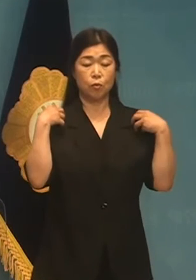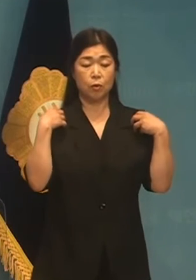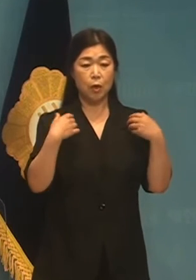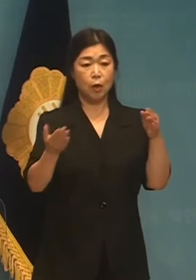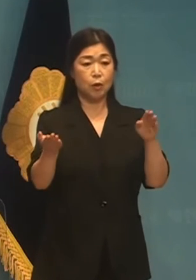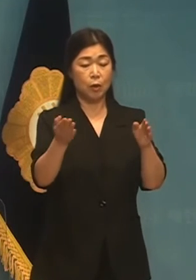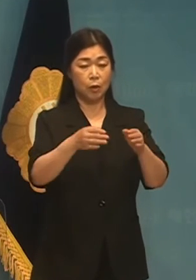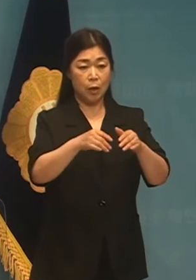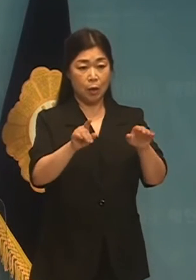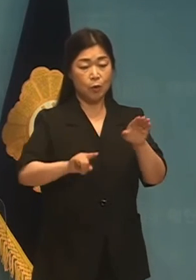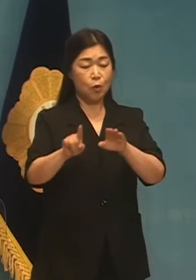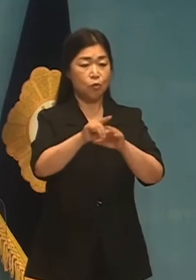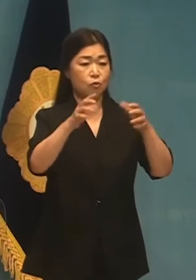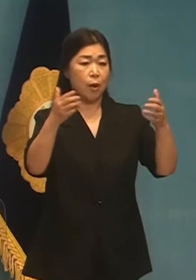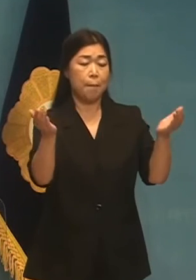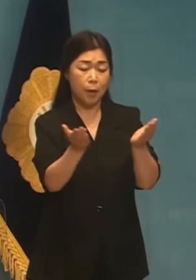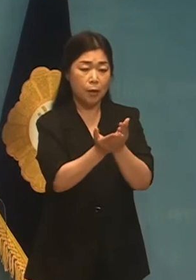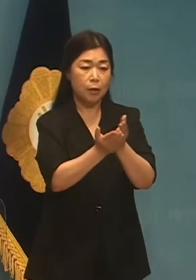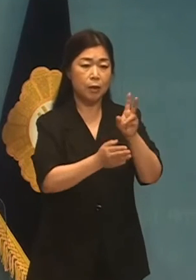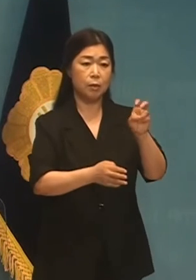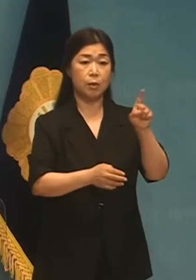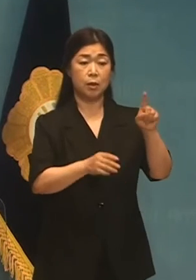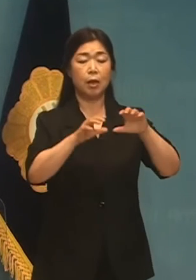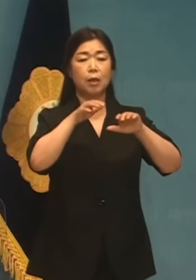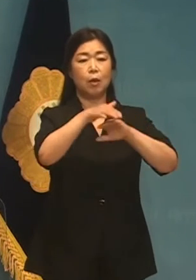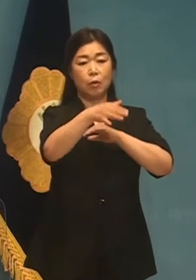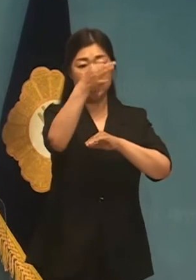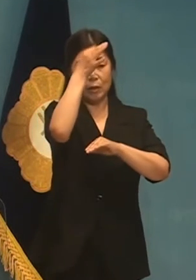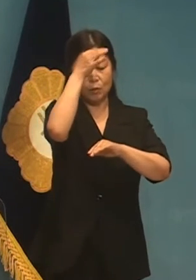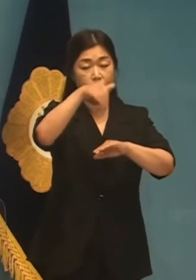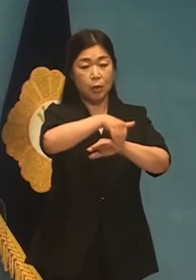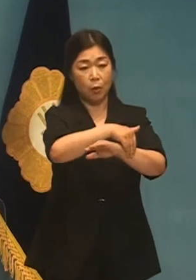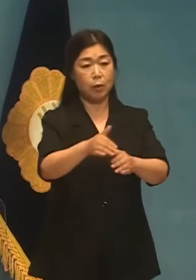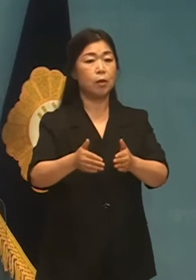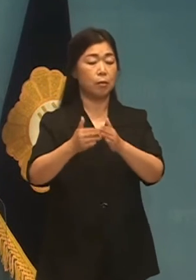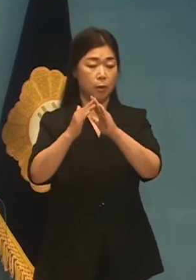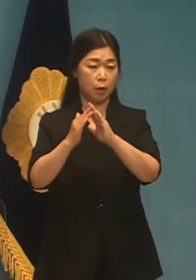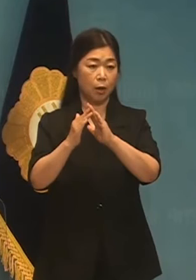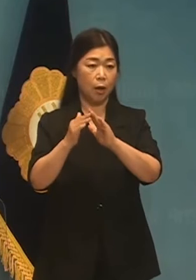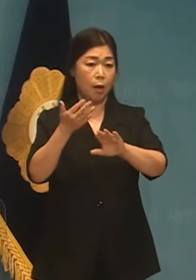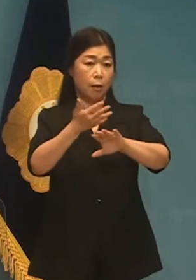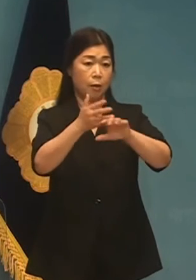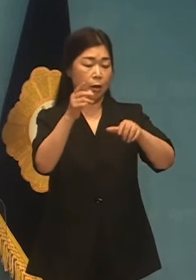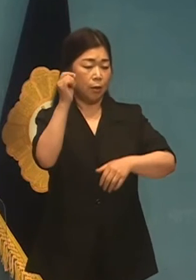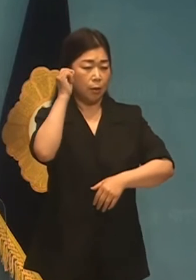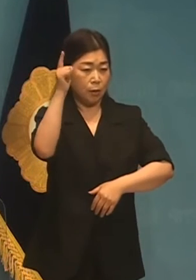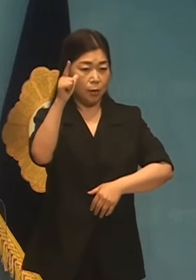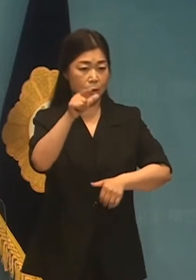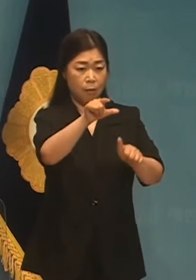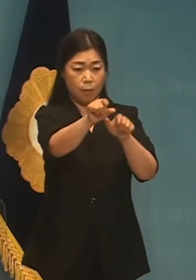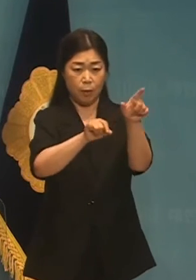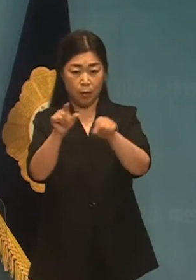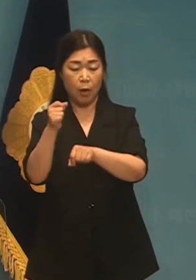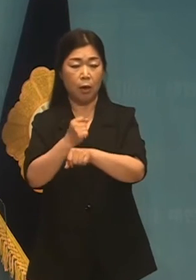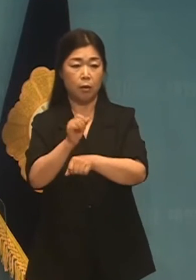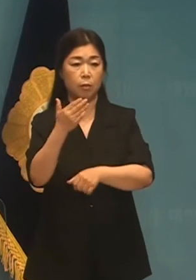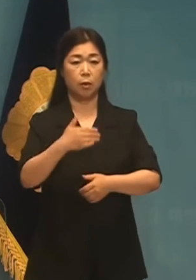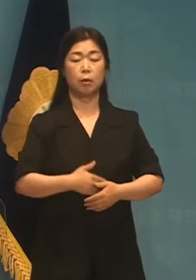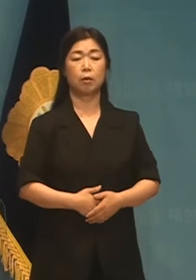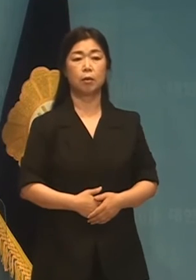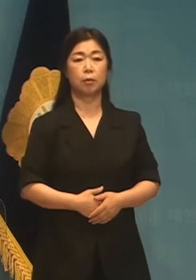맞는 21세기형 기술 전략을 수립하겠습니다. 먼저 해외 인재를 활발히 끌어들여야